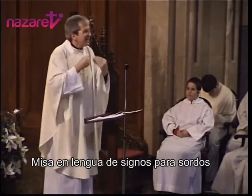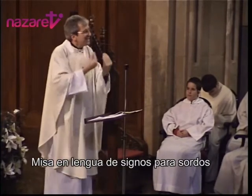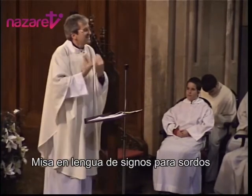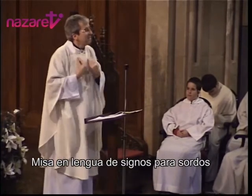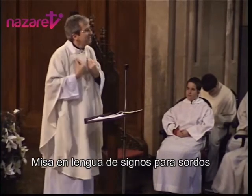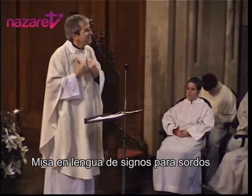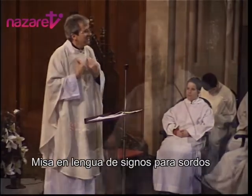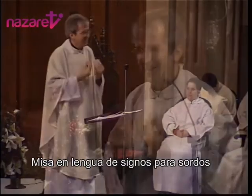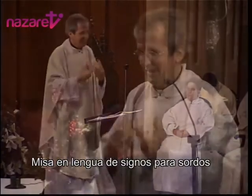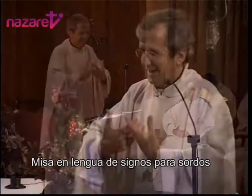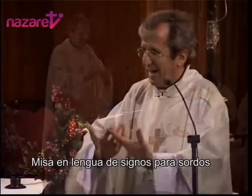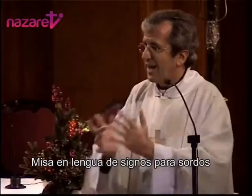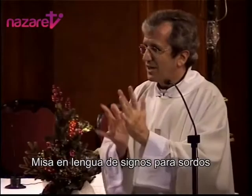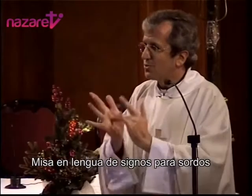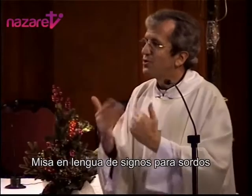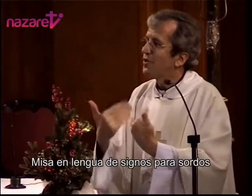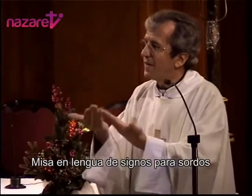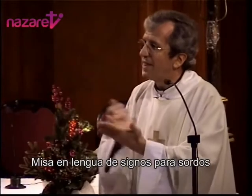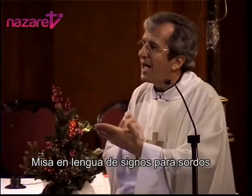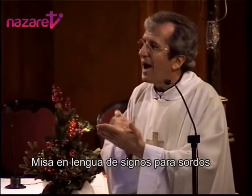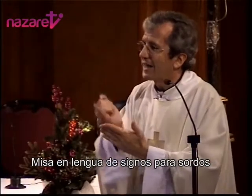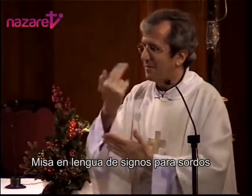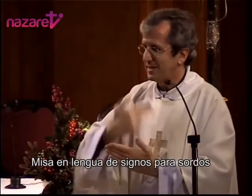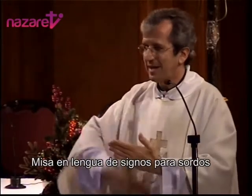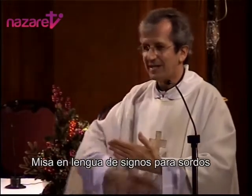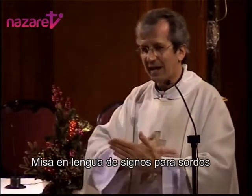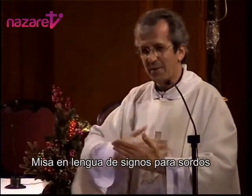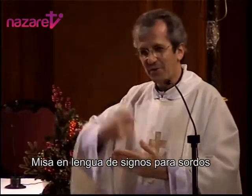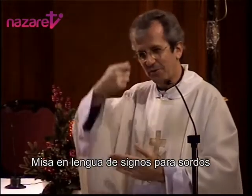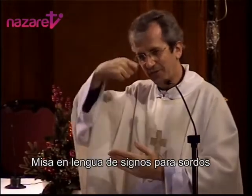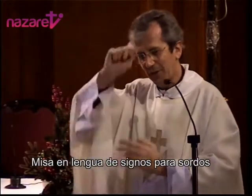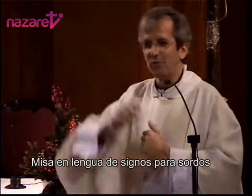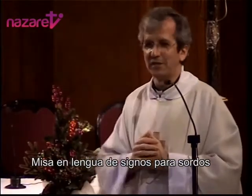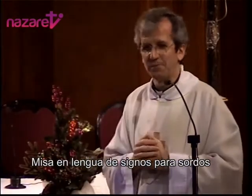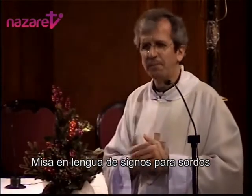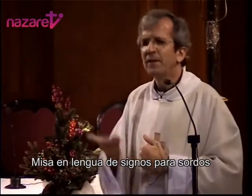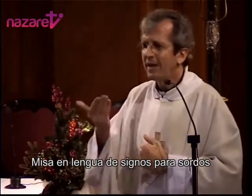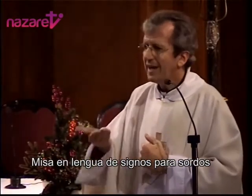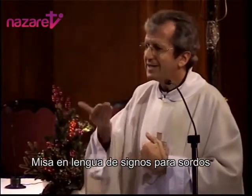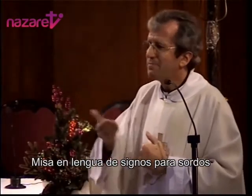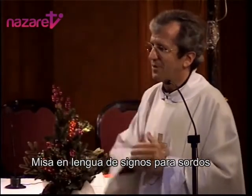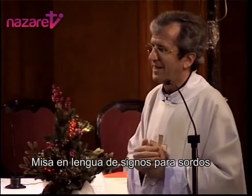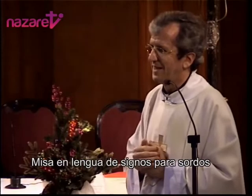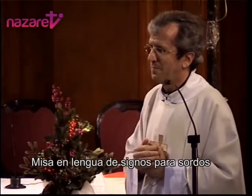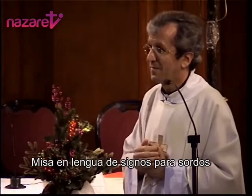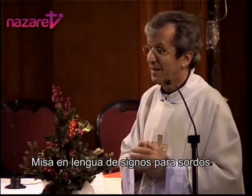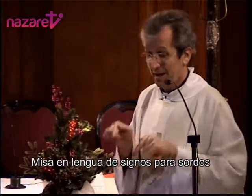esa vida que Jesús nos ofrece a través del sacramento del bautismo. Es importante. Me